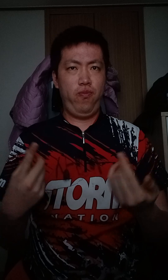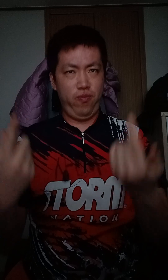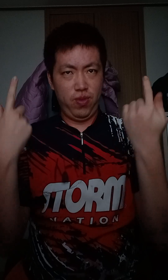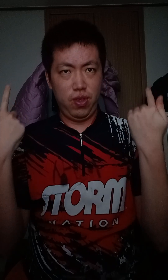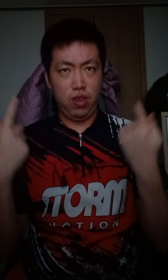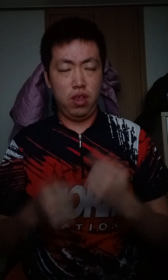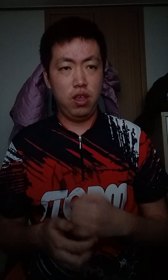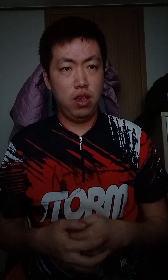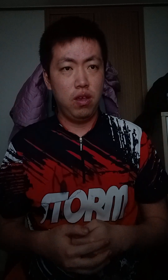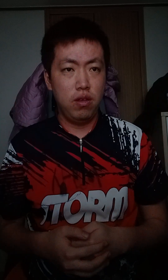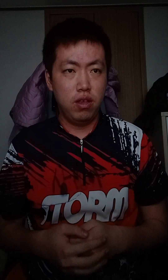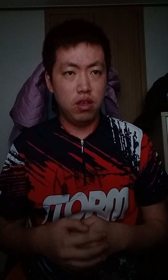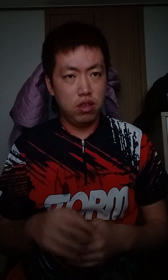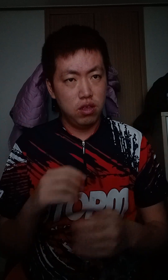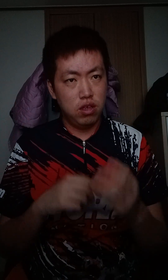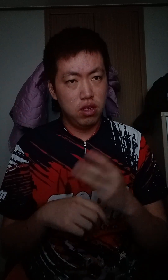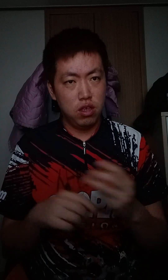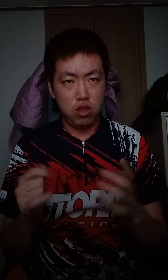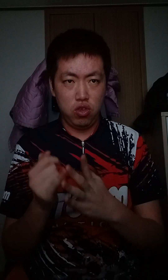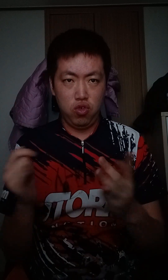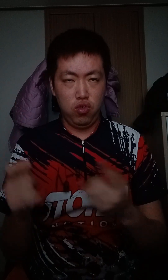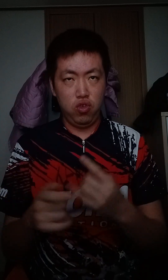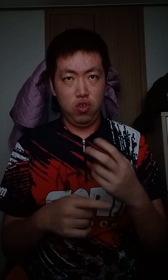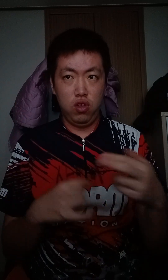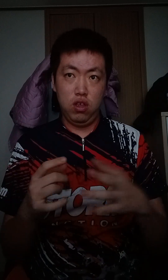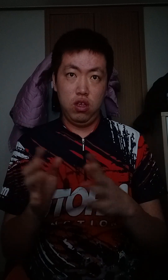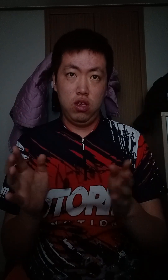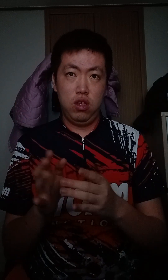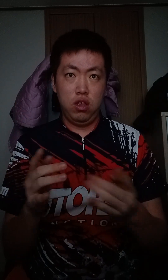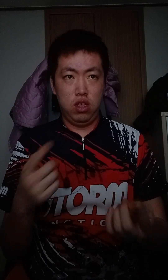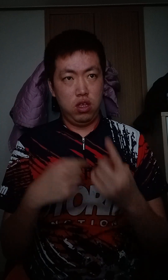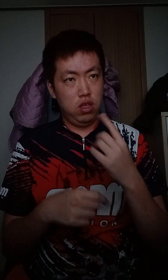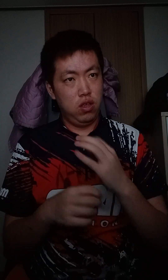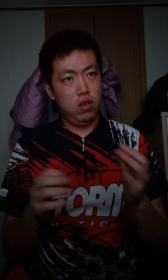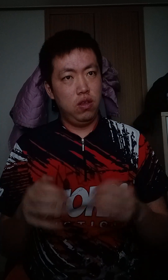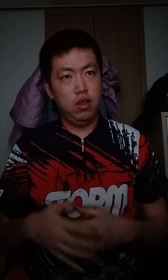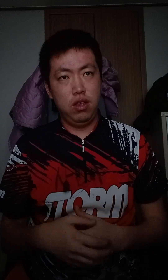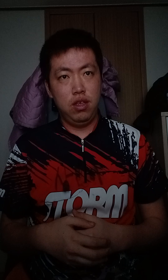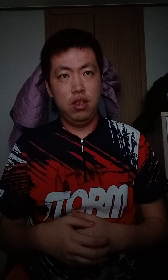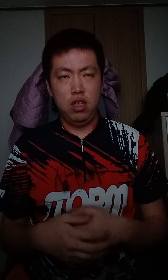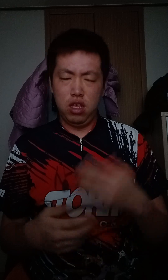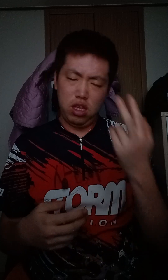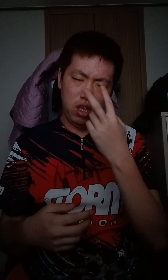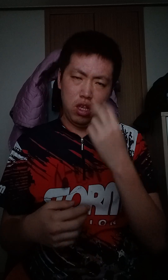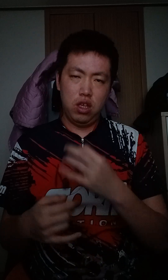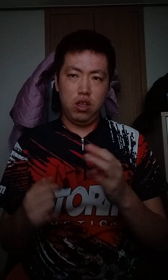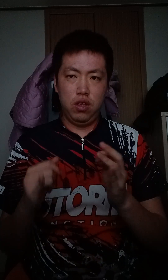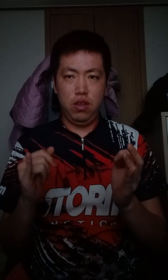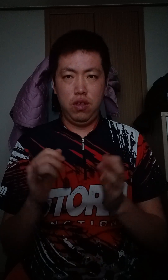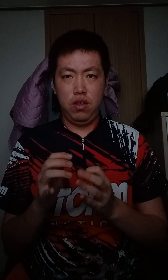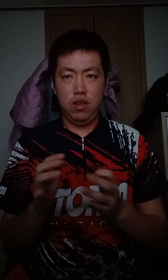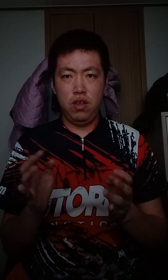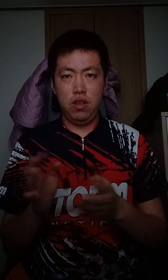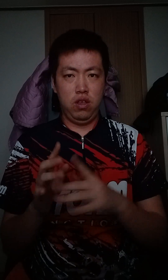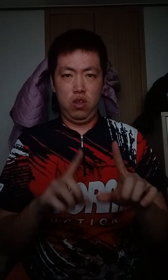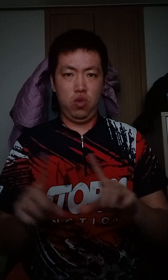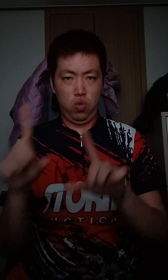되나 하는 생각을 많이 갖게 되고 장애를 갖고 살아가는